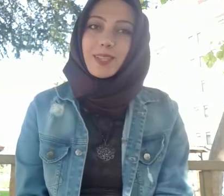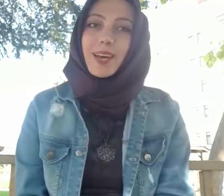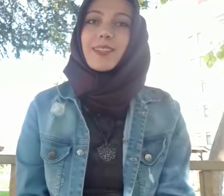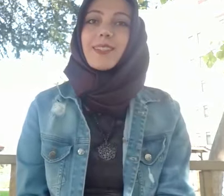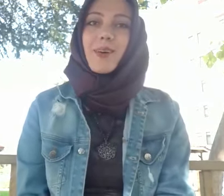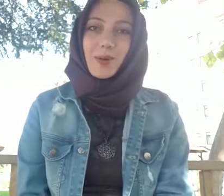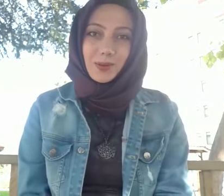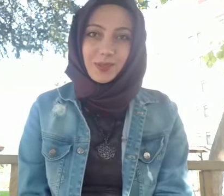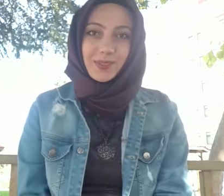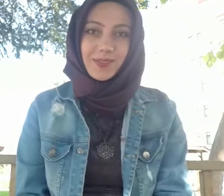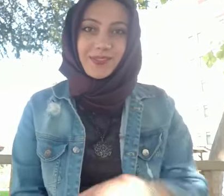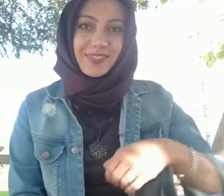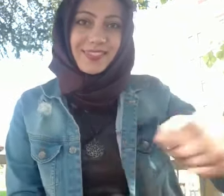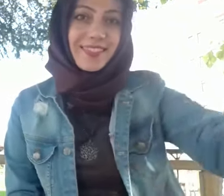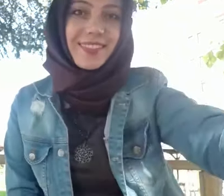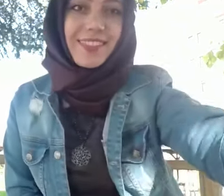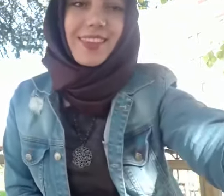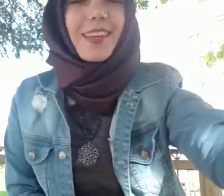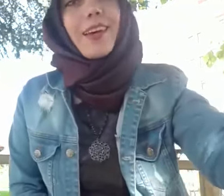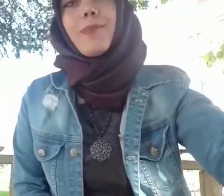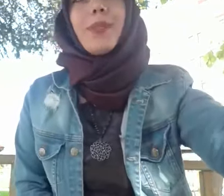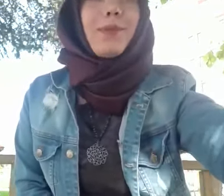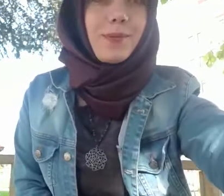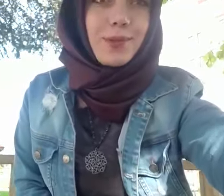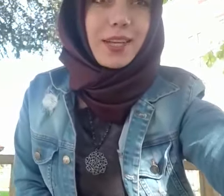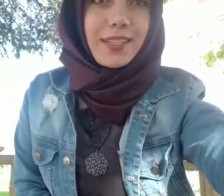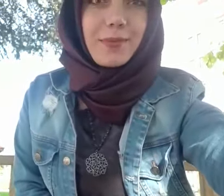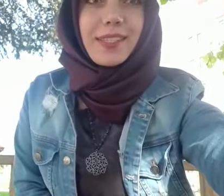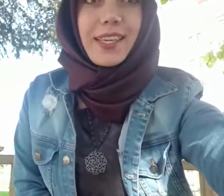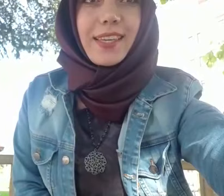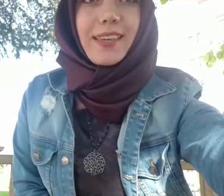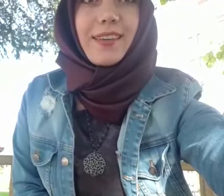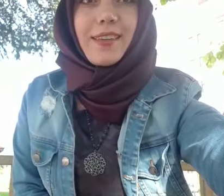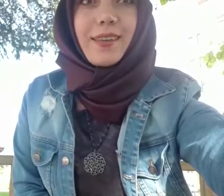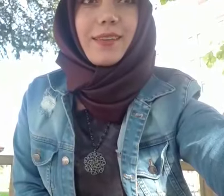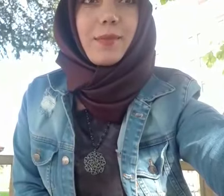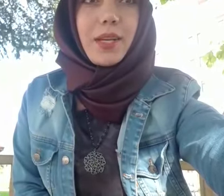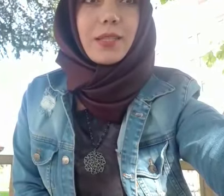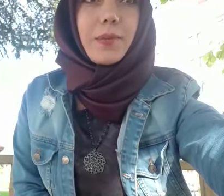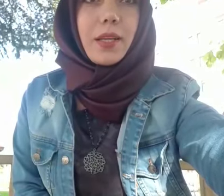olmazlar, olur. Ah, bir de bir müziği açabilsek. Biraz bekleyin.